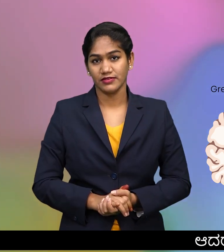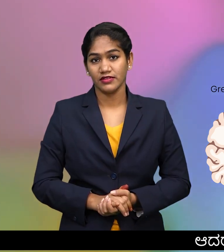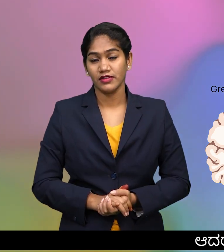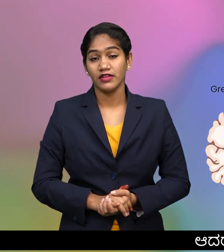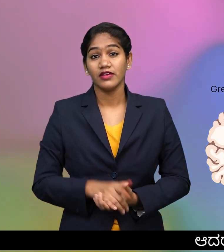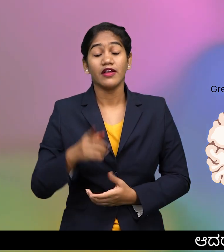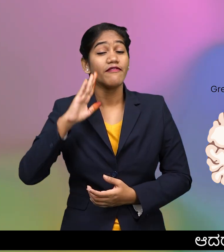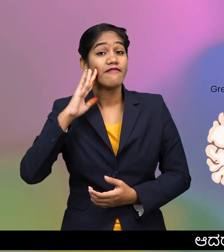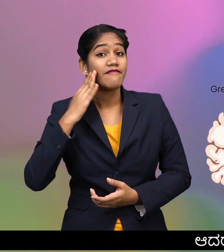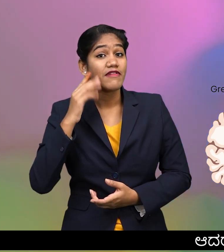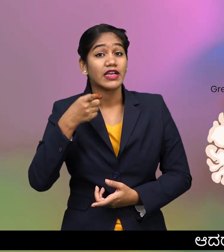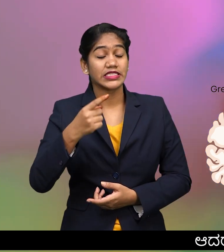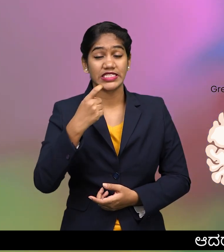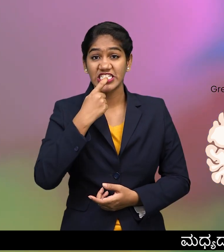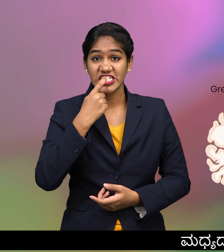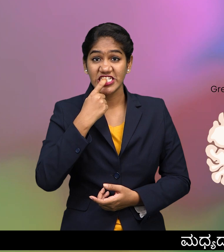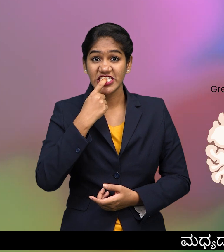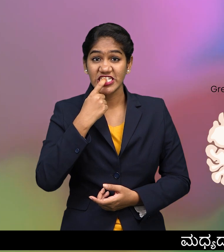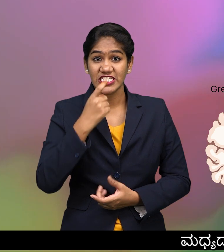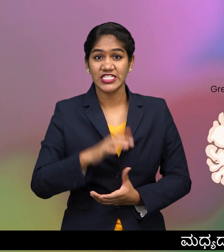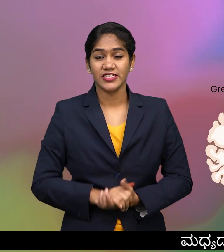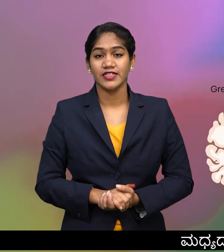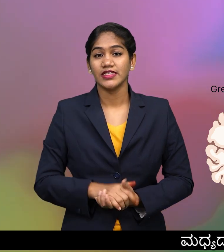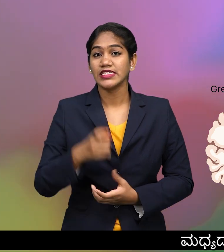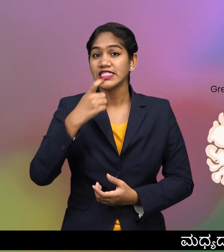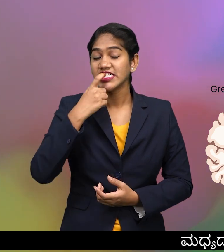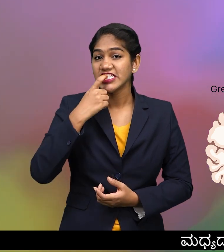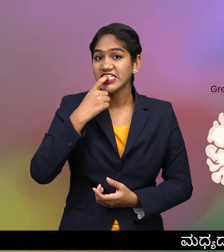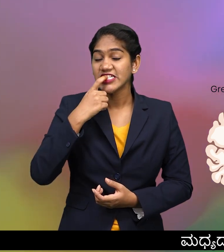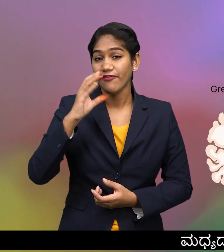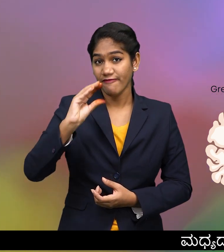ಆದರೆ ಬಿಳಿ ದ್ರವ್ಯವು ಮಧ್ಯದ ಕಡೆಗೆ ಇರುತ್ತದೆ.